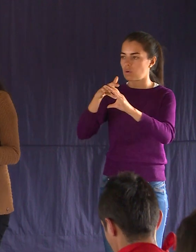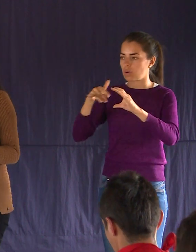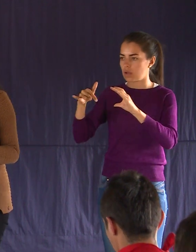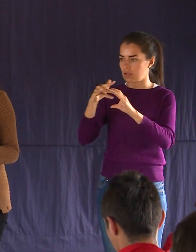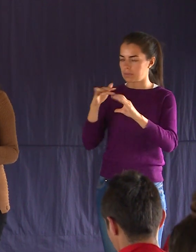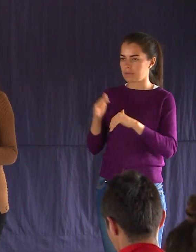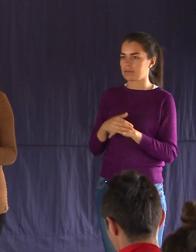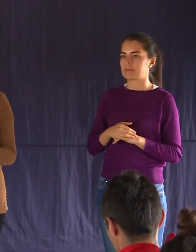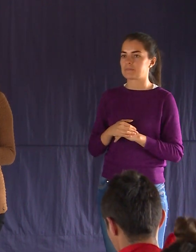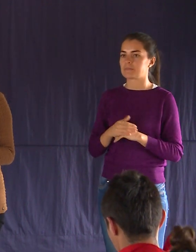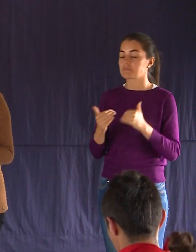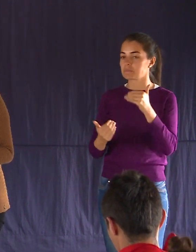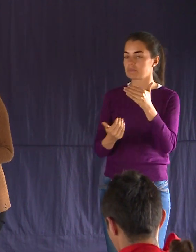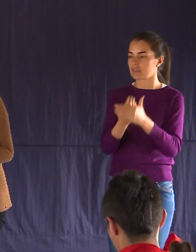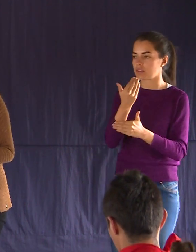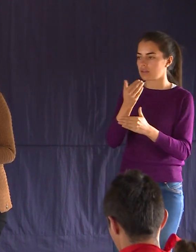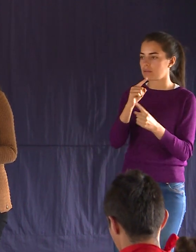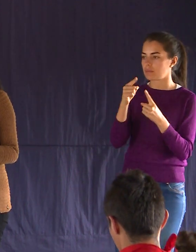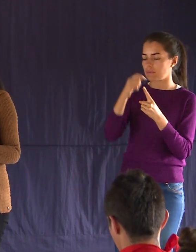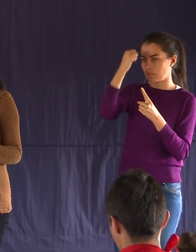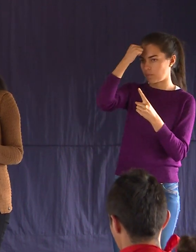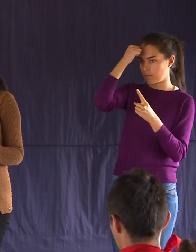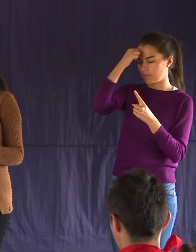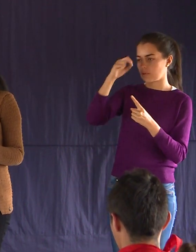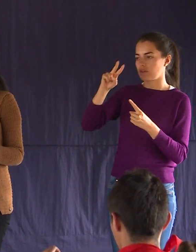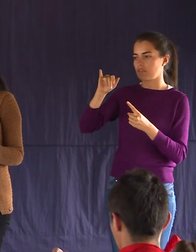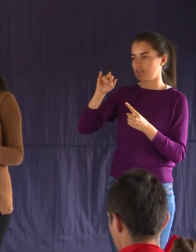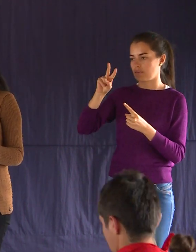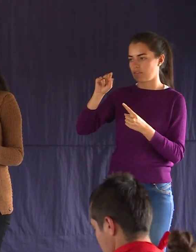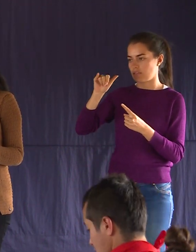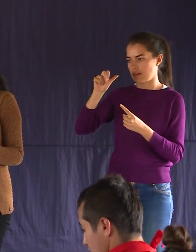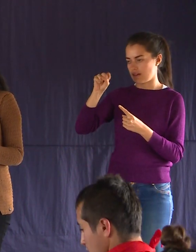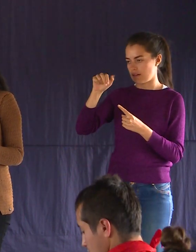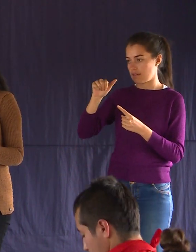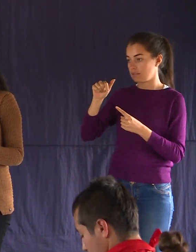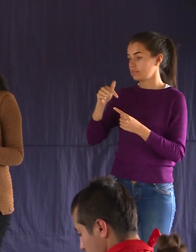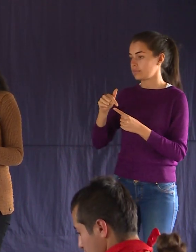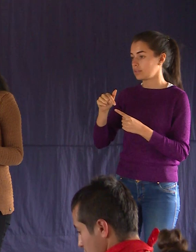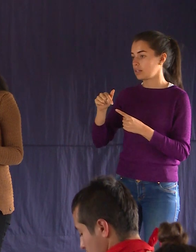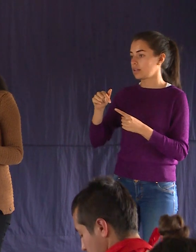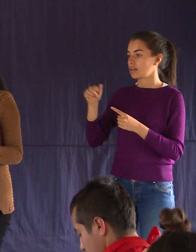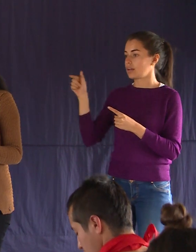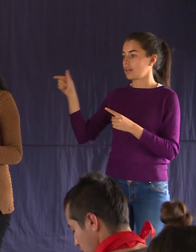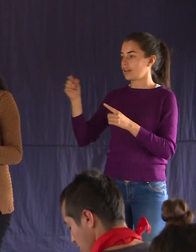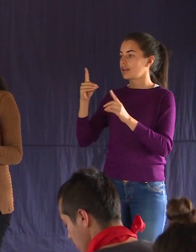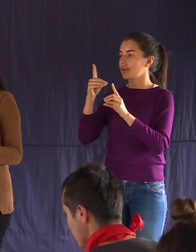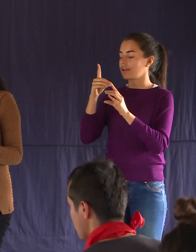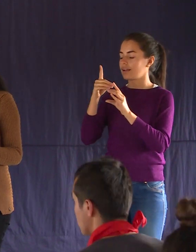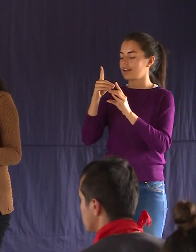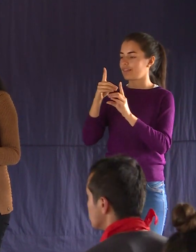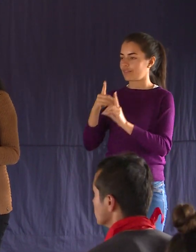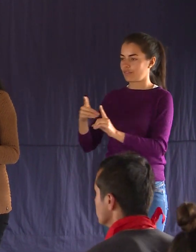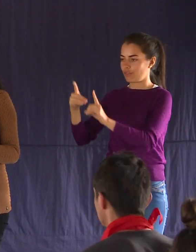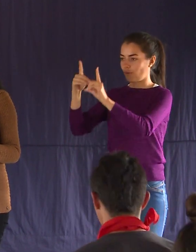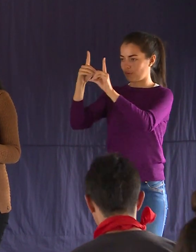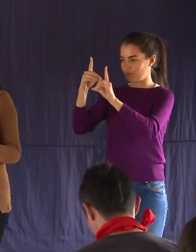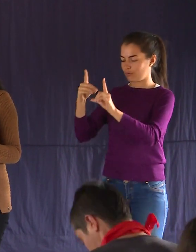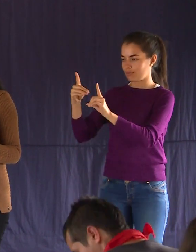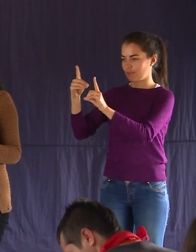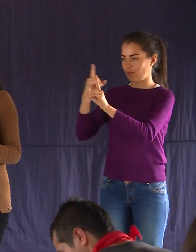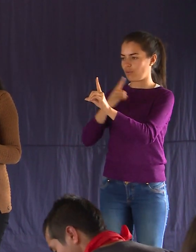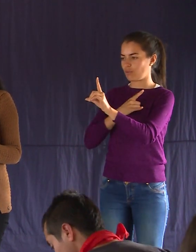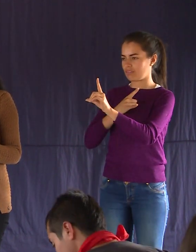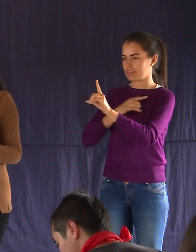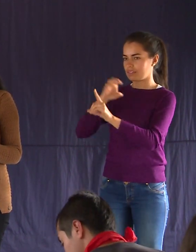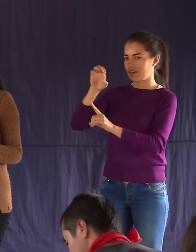intervención la realizará la profesora Viviana Rodríguez. Ella es doctora en estudios sociales por la Universidad Externado de Colombia,